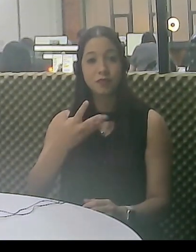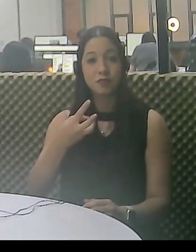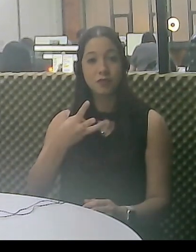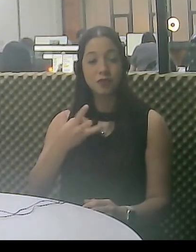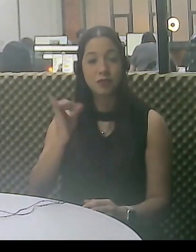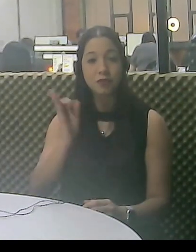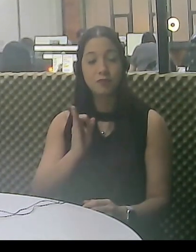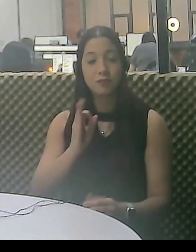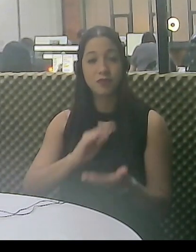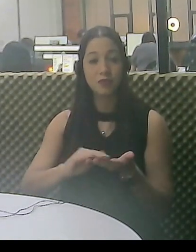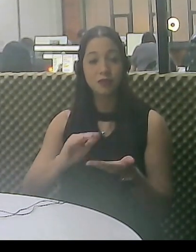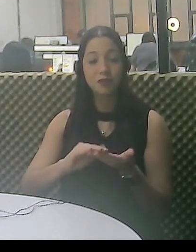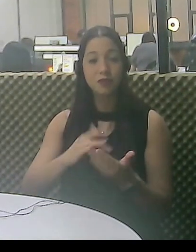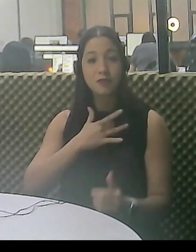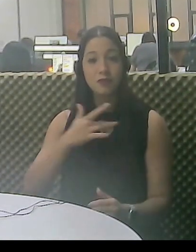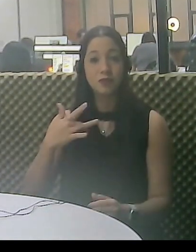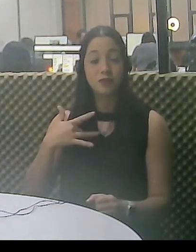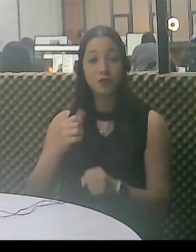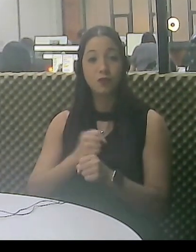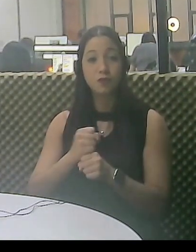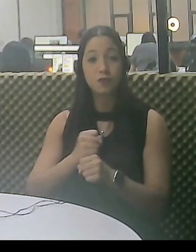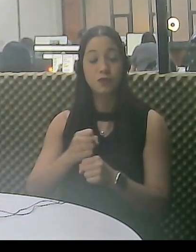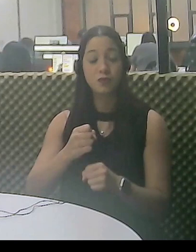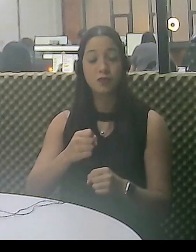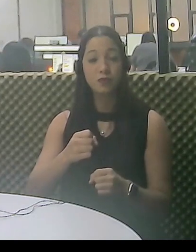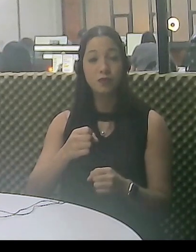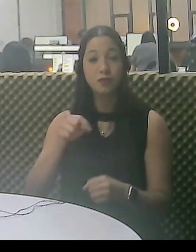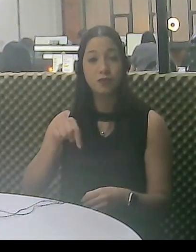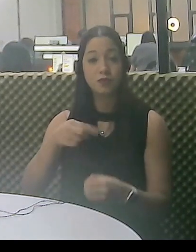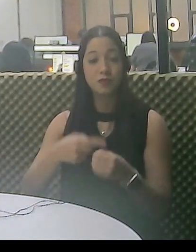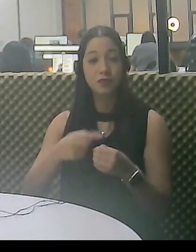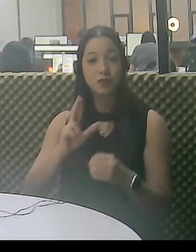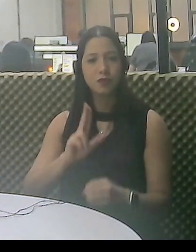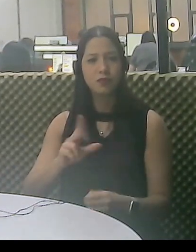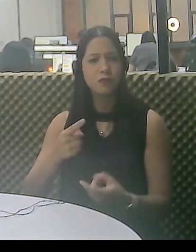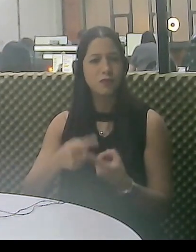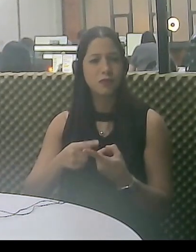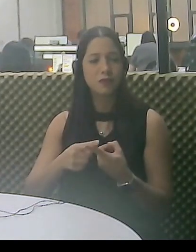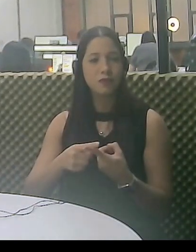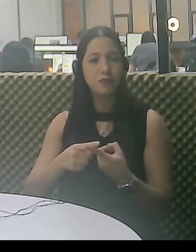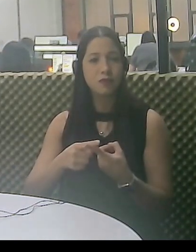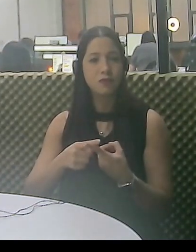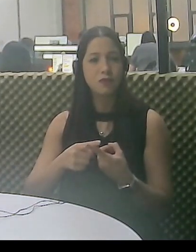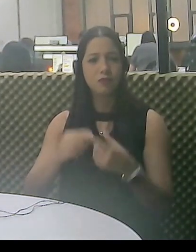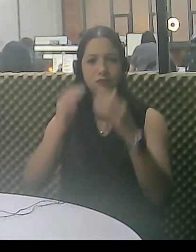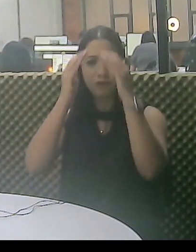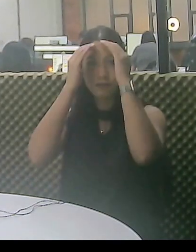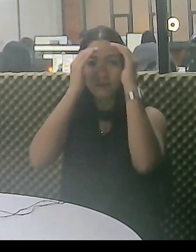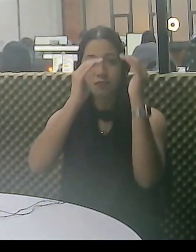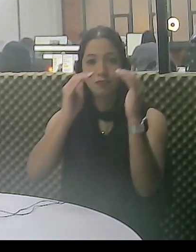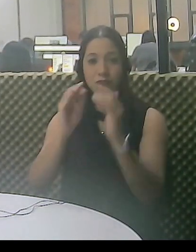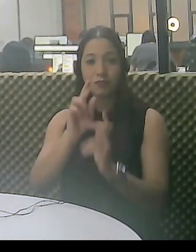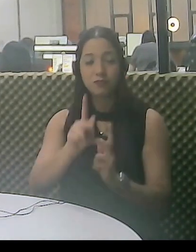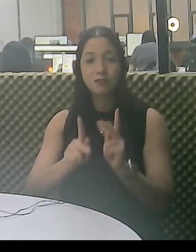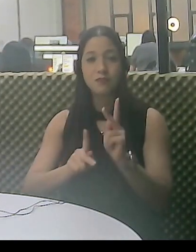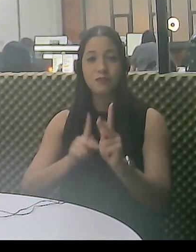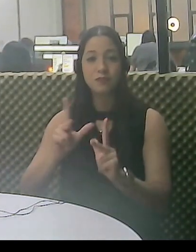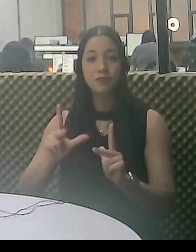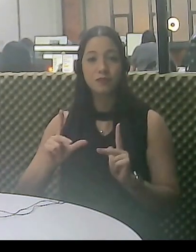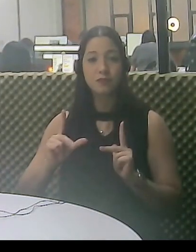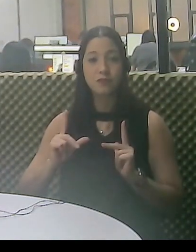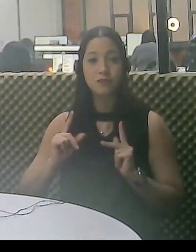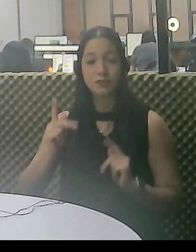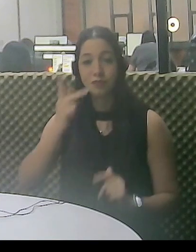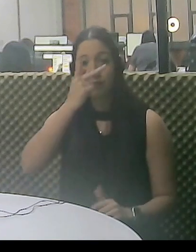32,43% de saúde pública por ano na nossa cidade. Por que eu faço isso? E respeito à população, à dignidade